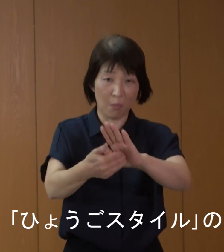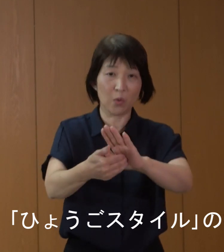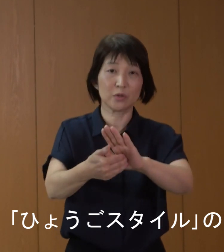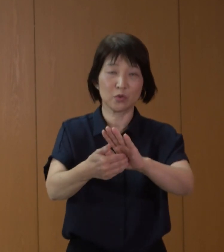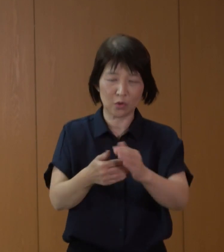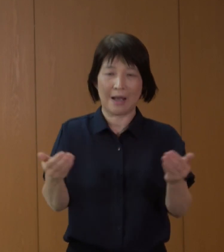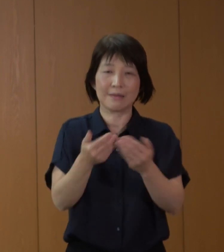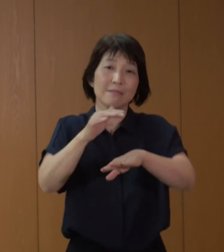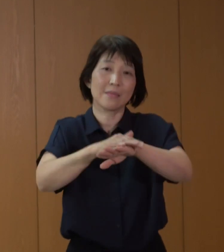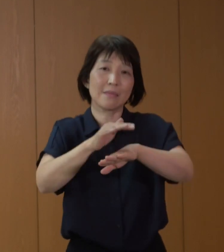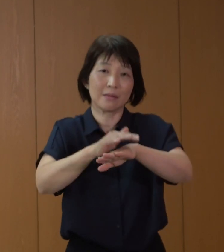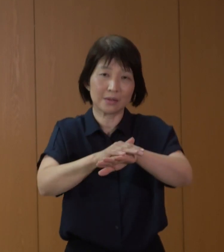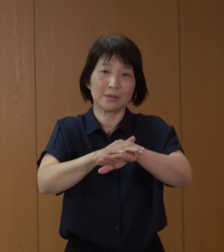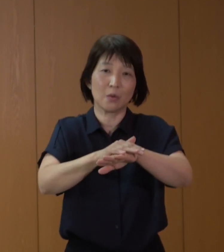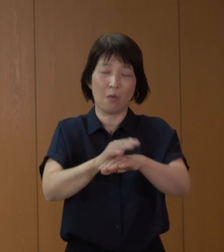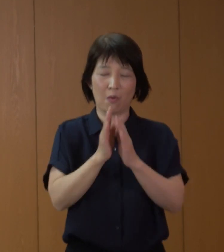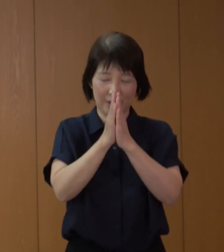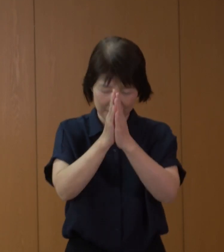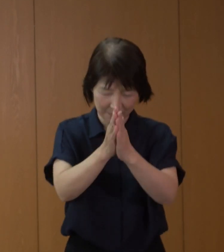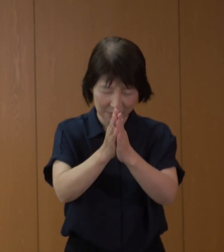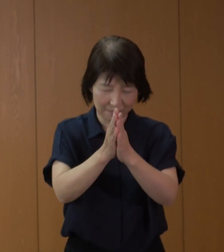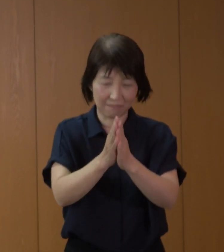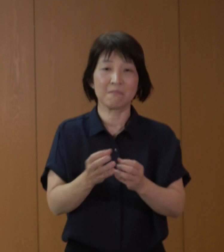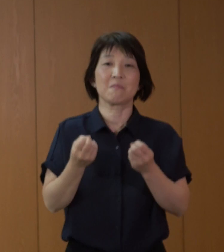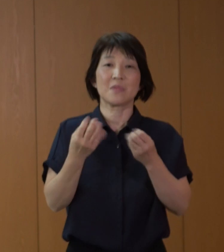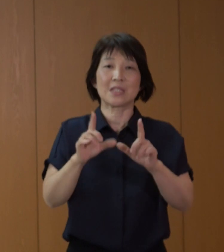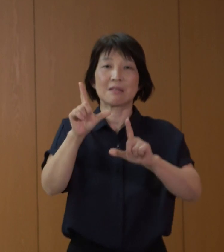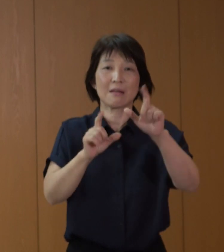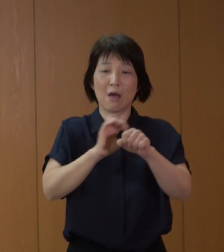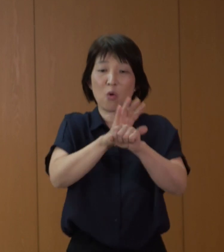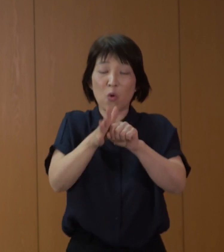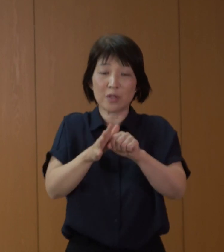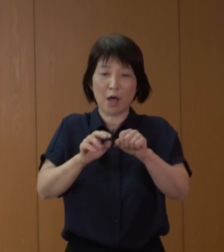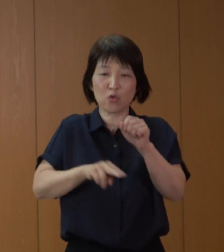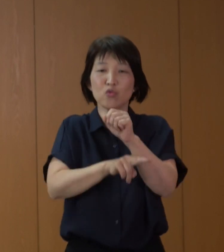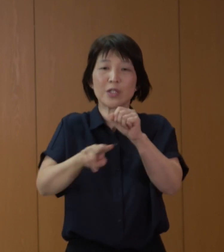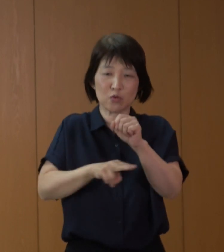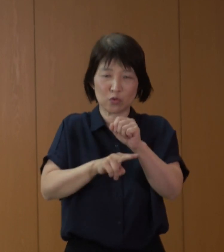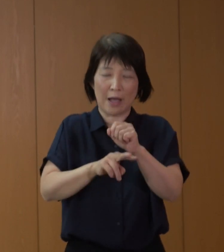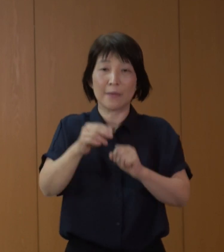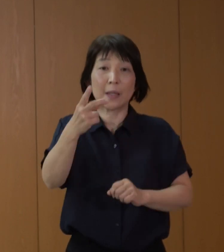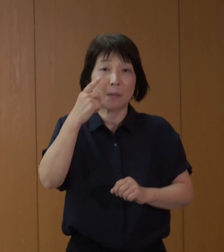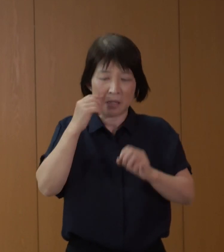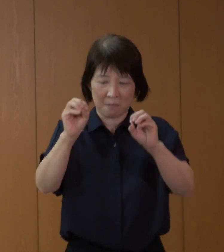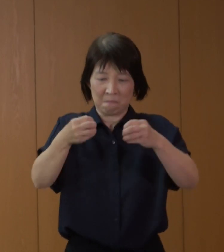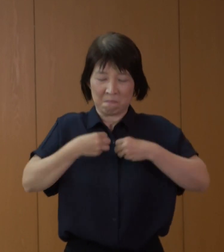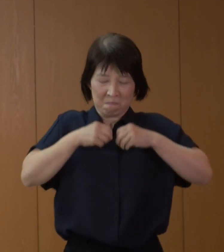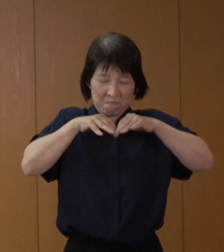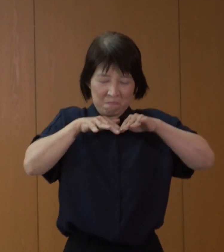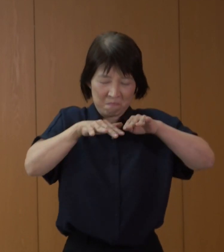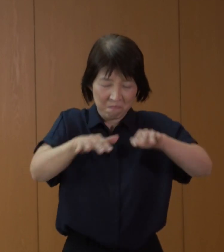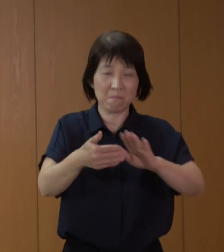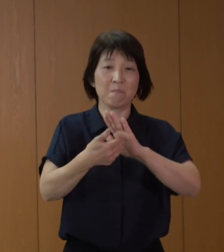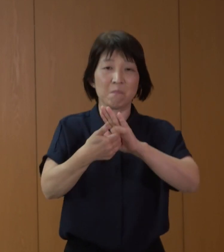でください。新型コロナウイルスの次なる波の防止に向けて、県民の皆